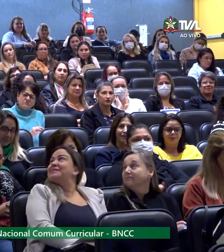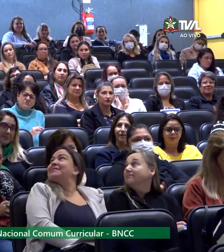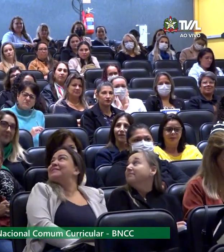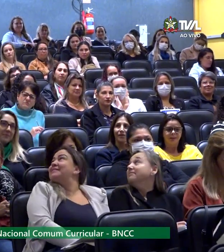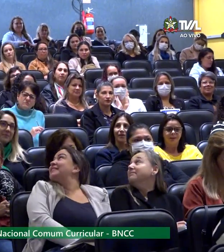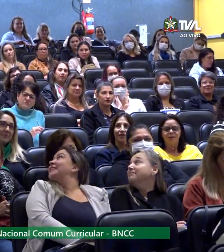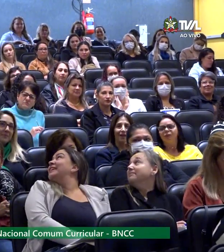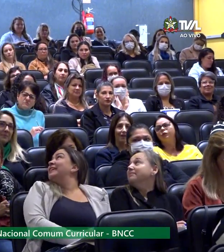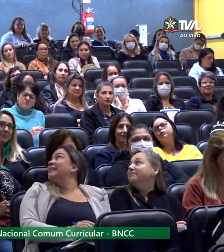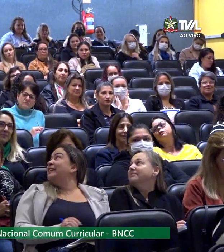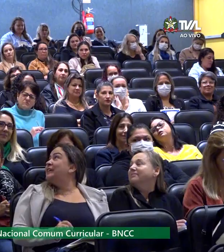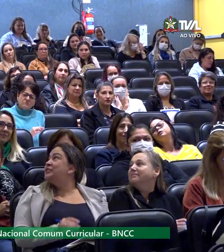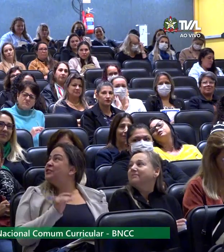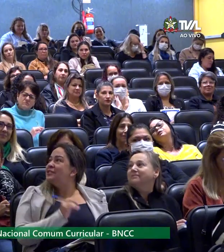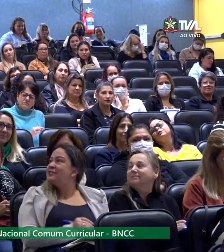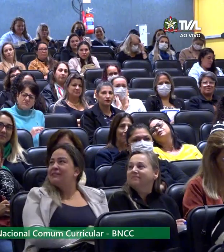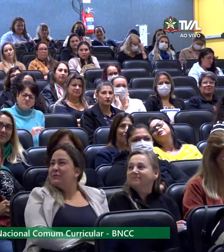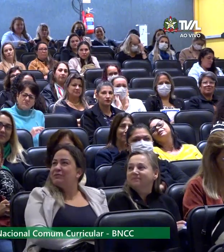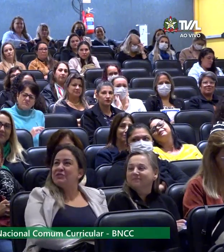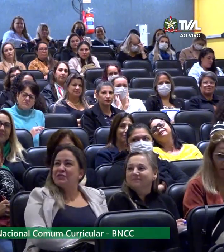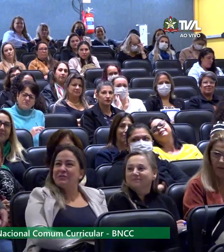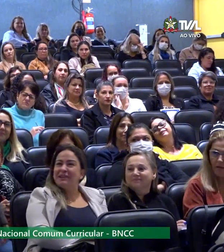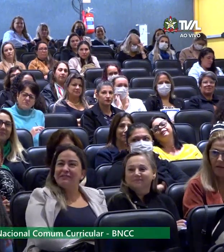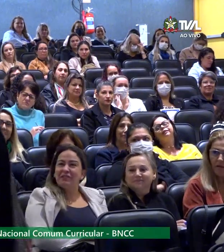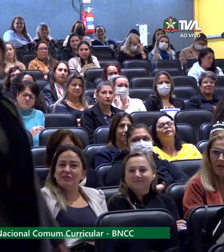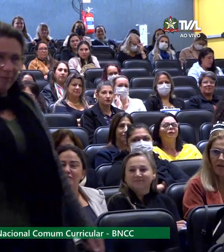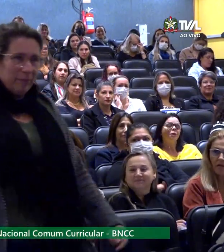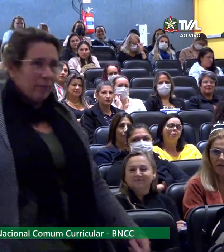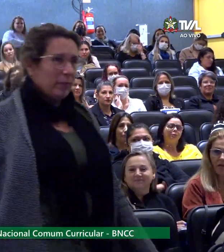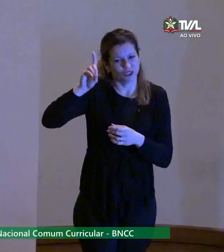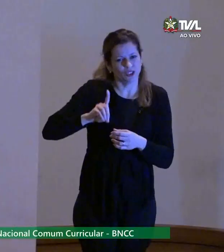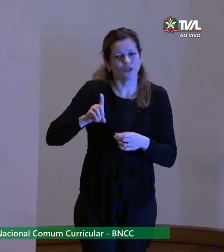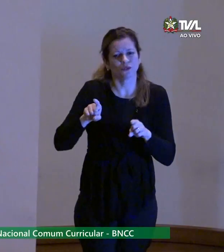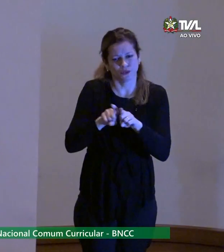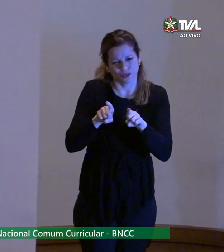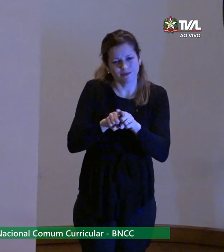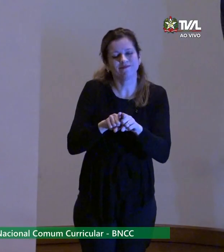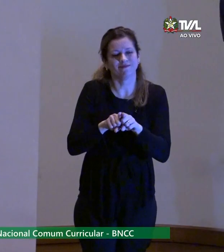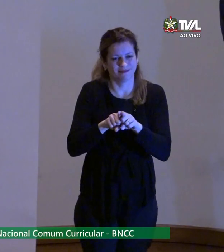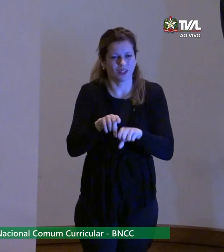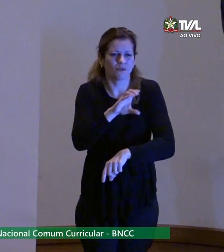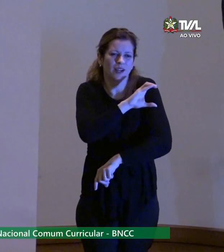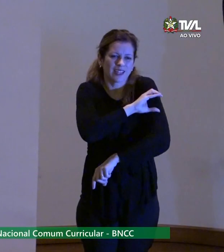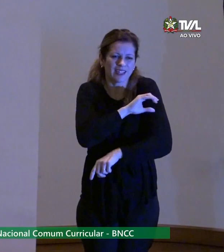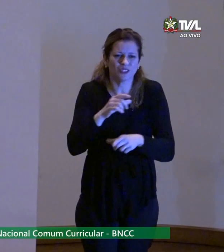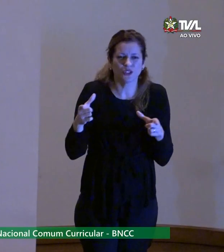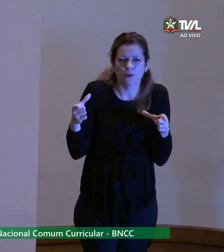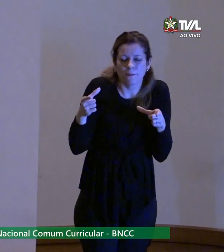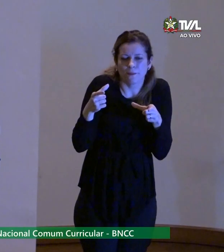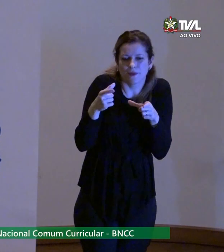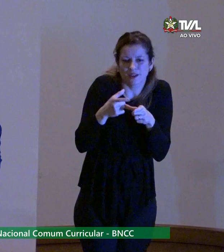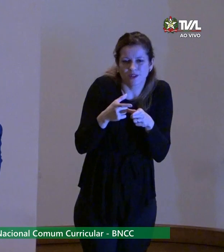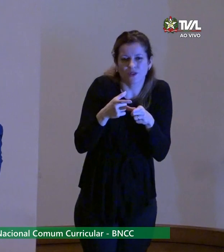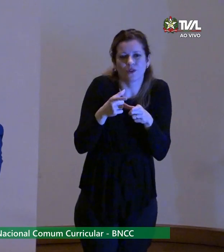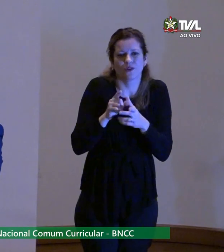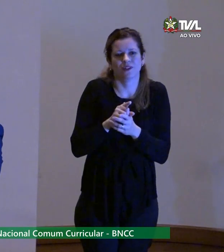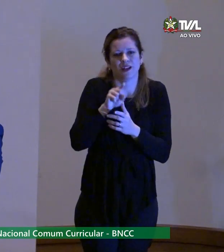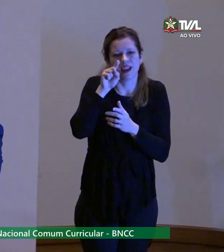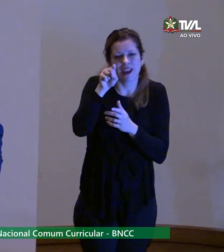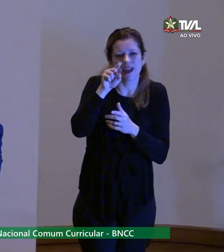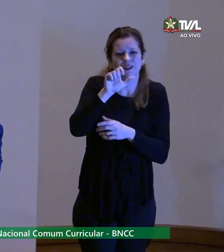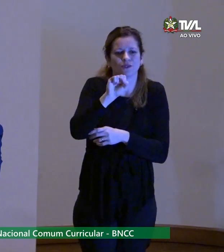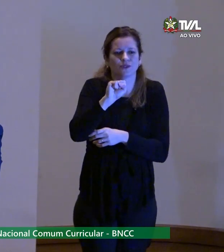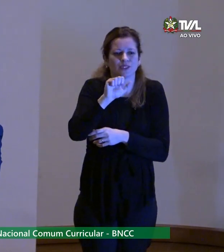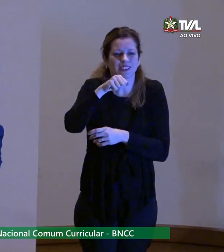diretora não é da nossa Altino de Altino uma bela creche bem pequenininha ali na entrada do Sambaqui de Santo